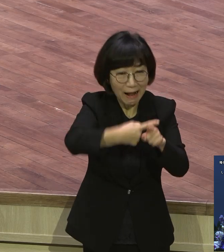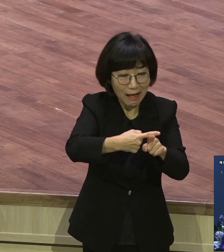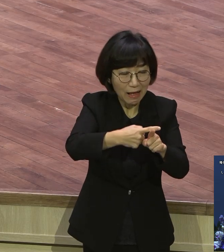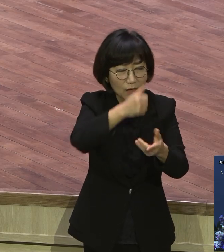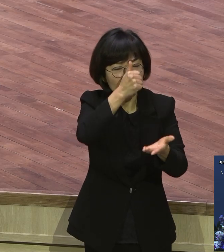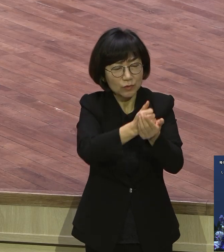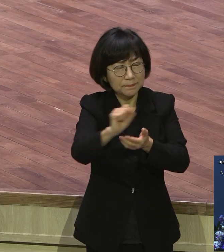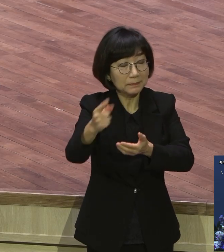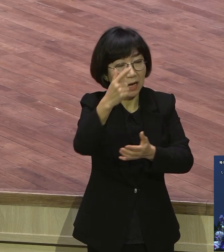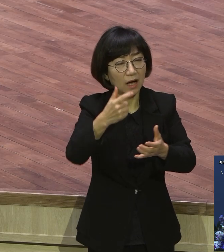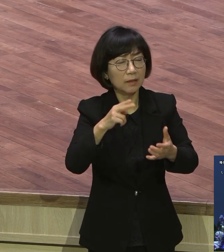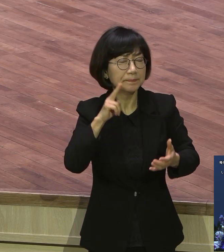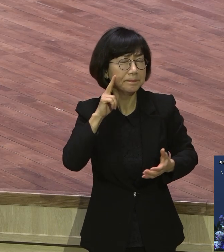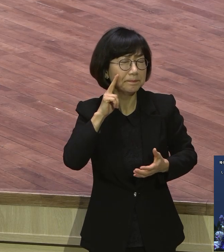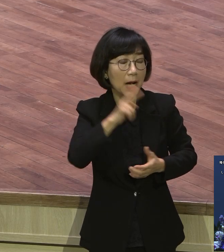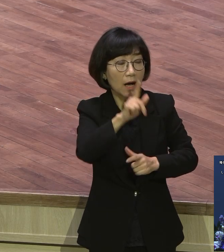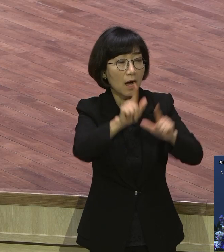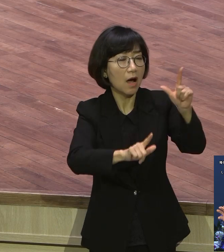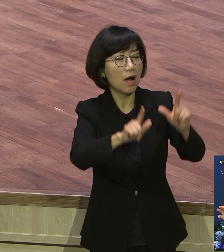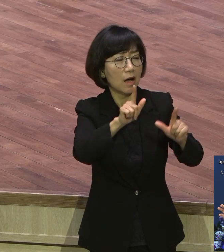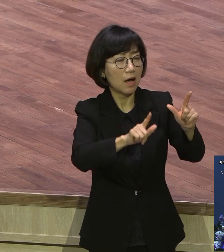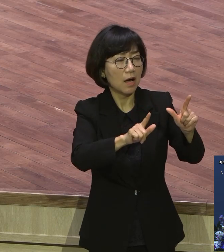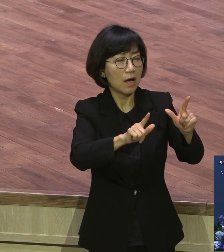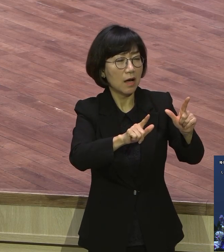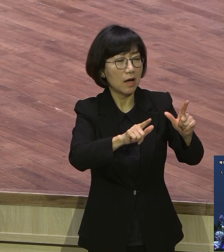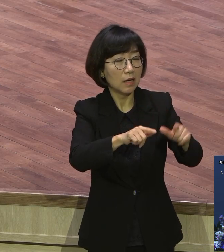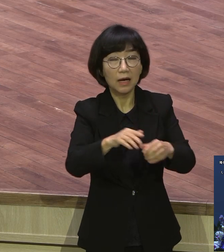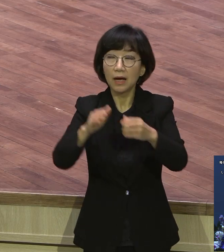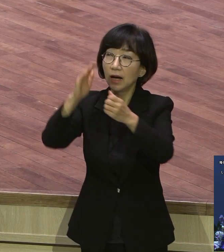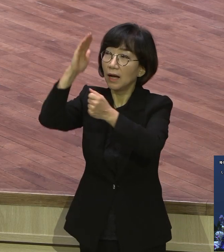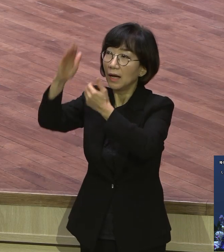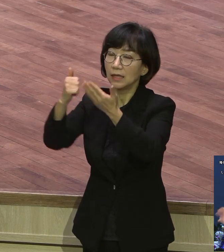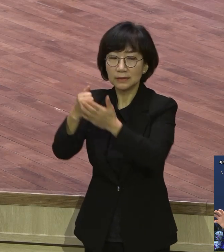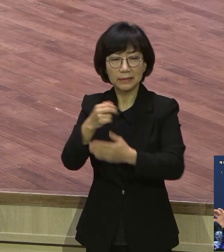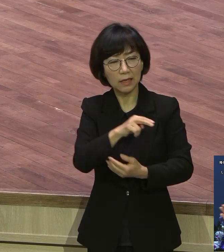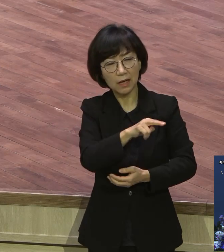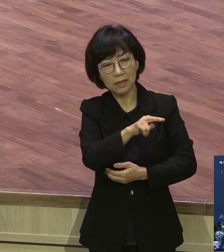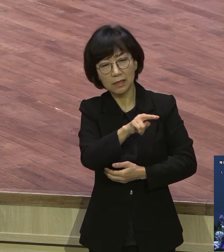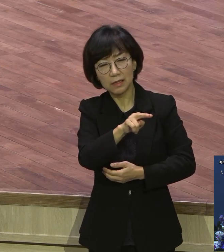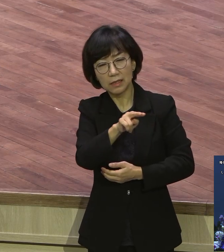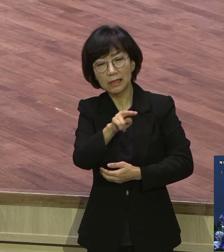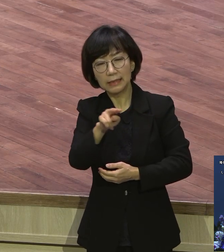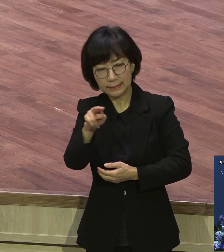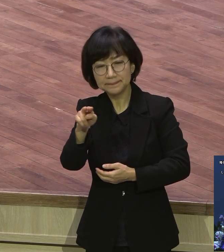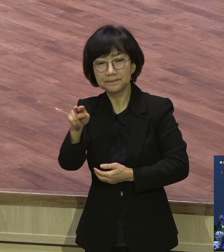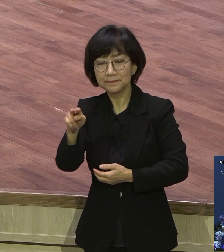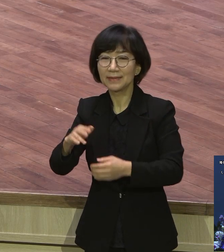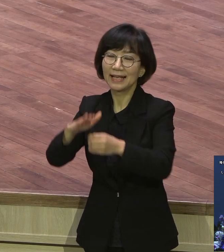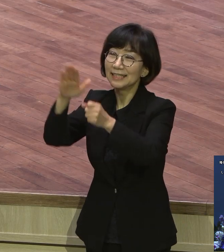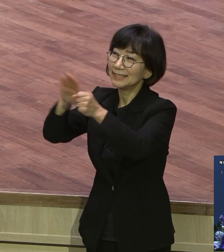하나님이 그들을 바라보는 애정이 있다는 얘기예요 그리고 그 하나님의 애정을 찾아가는 겁니다